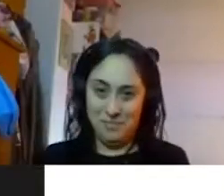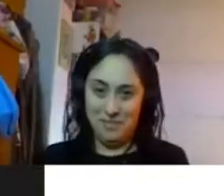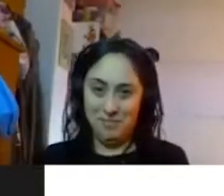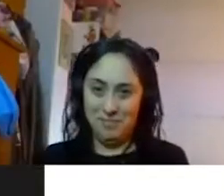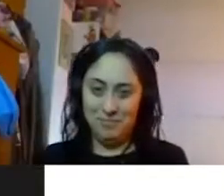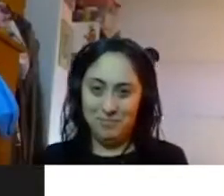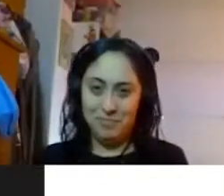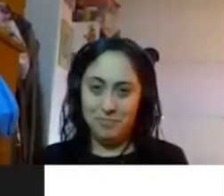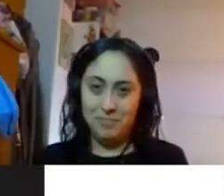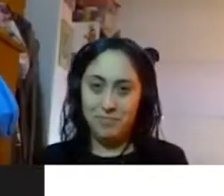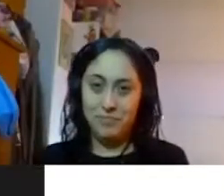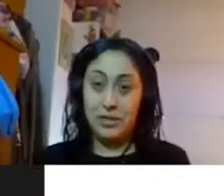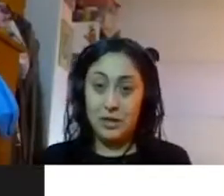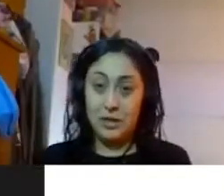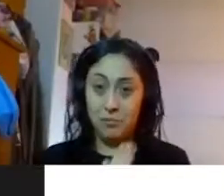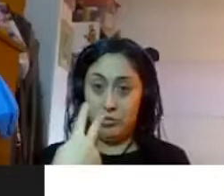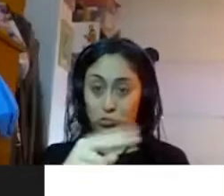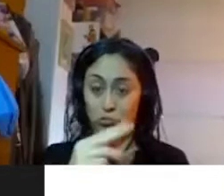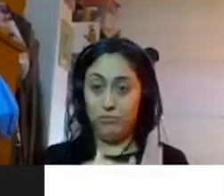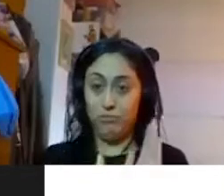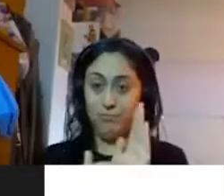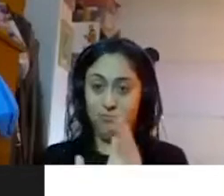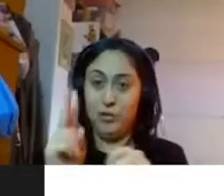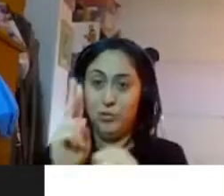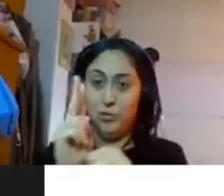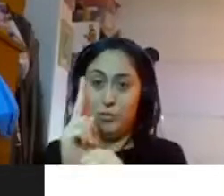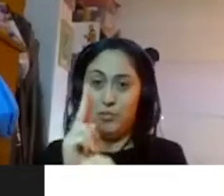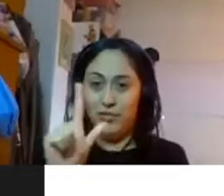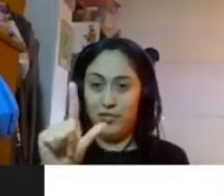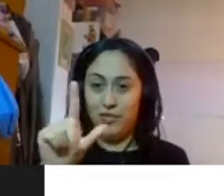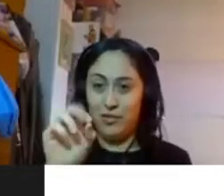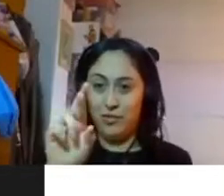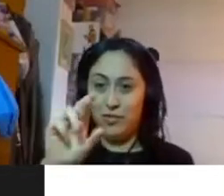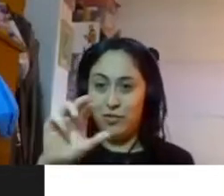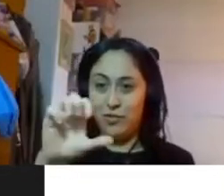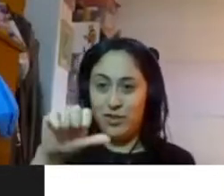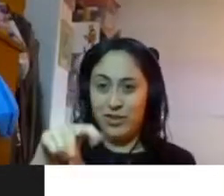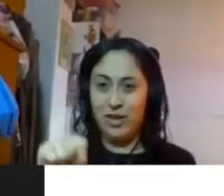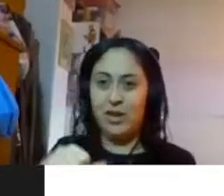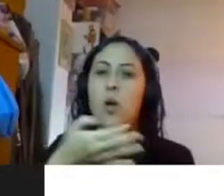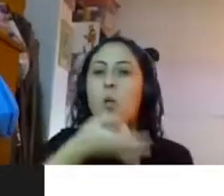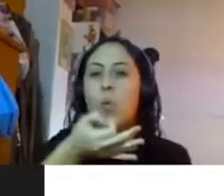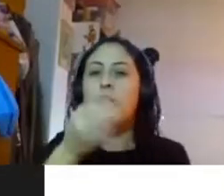Damos paso a tu presentación para que nos cuente tu desempeño en las escuelas de lenguaje.